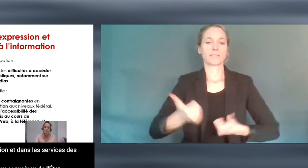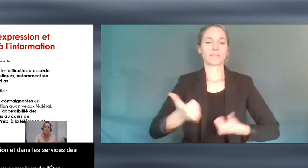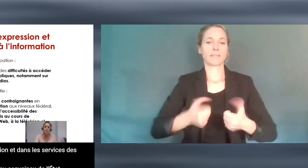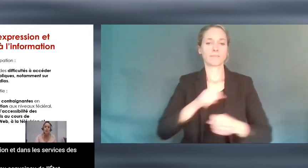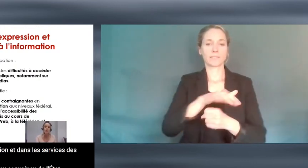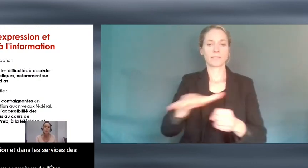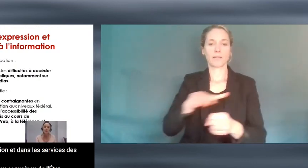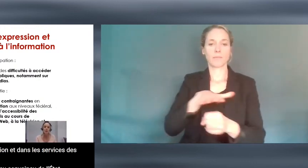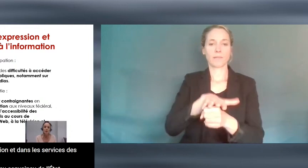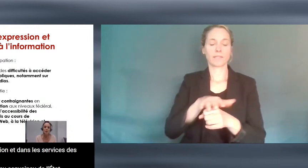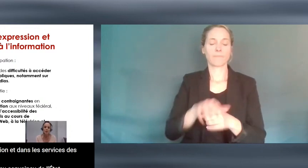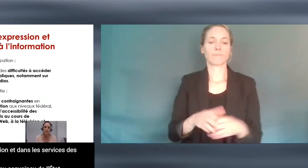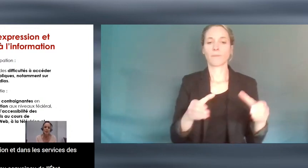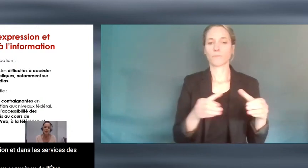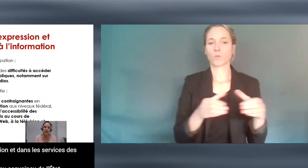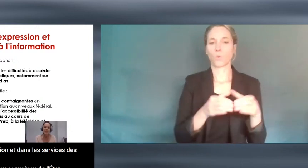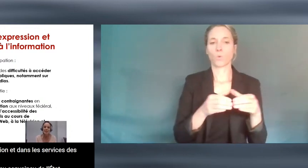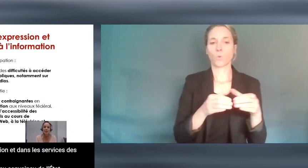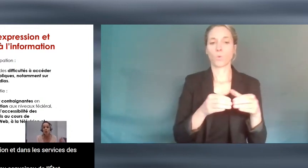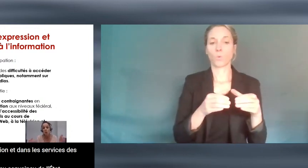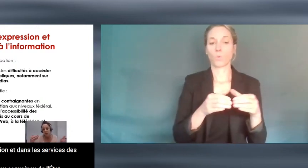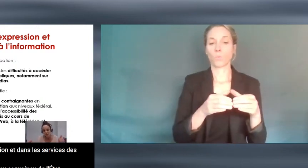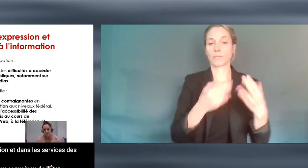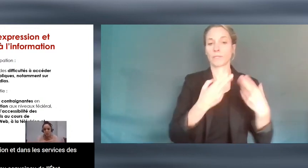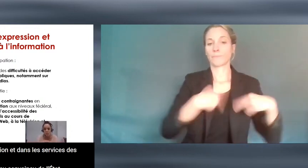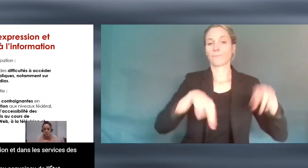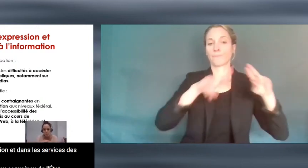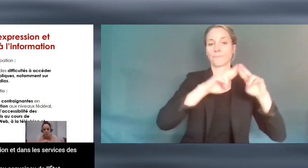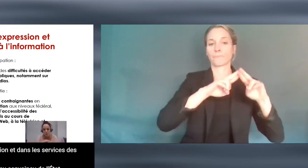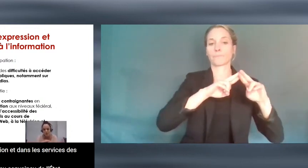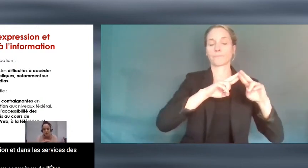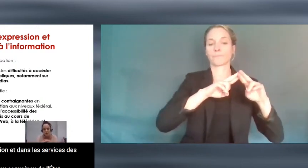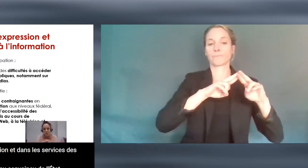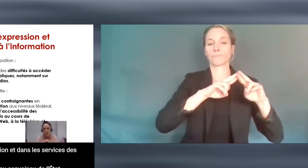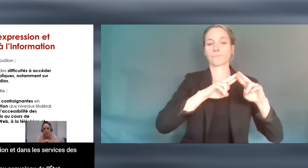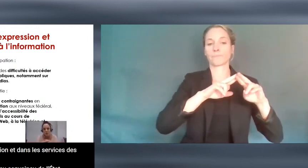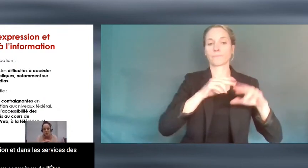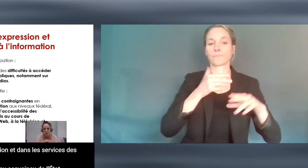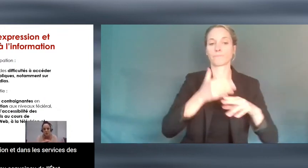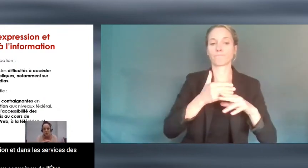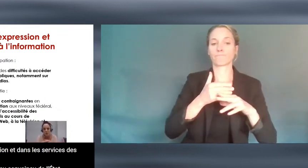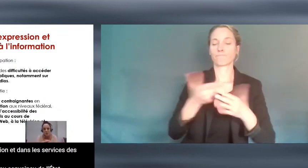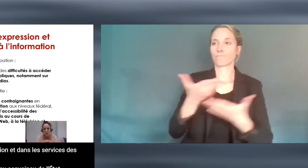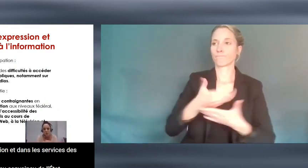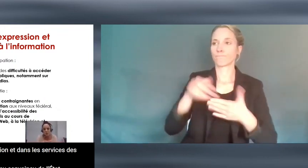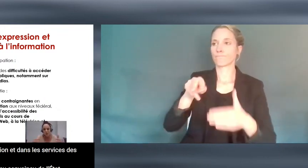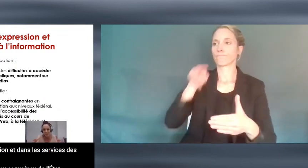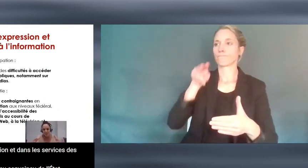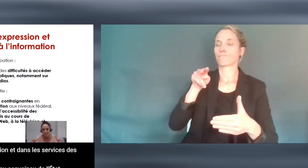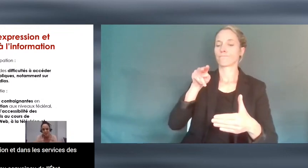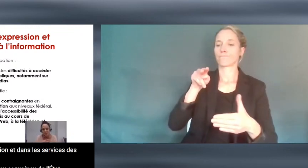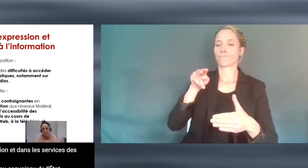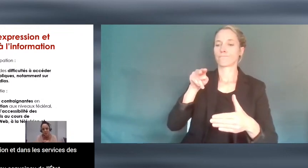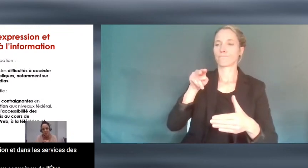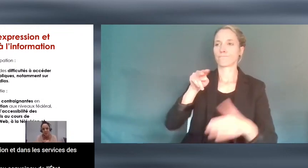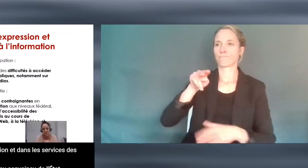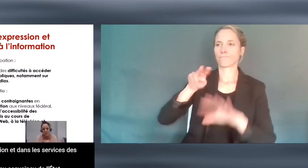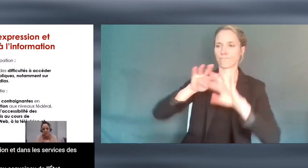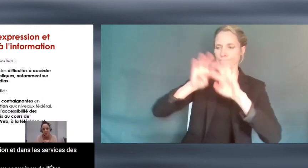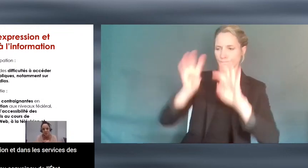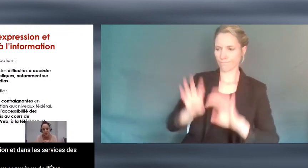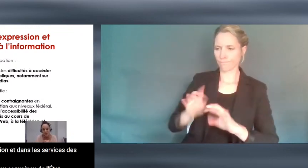un comité de l'ONU qui a été relativement peu convaincu de l'état